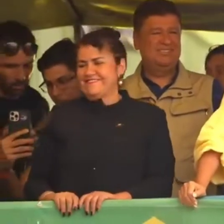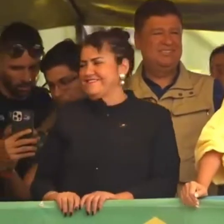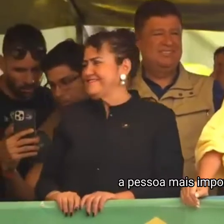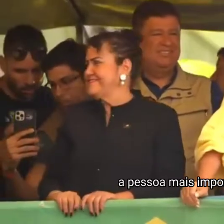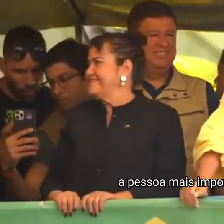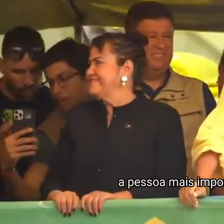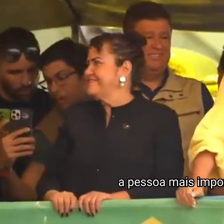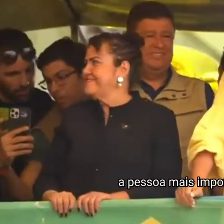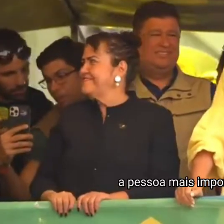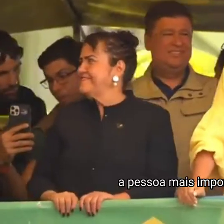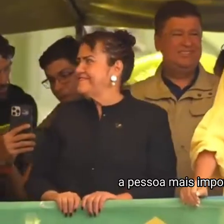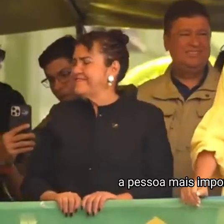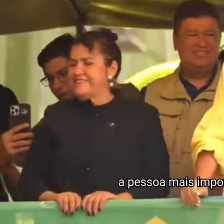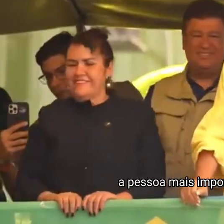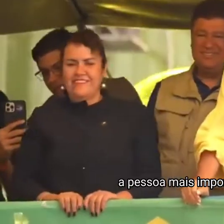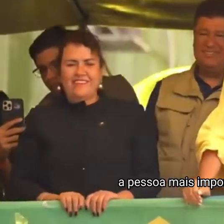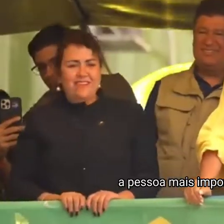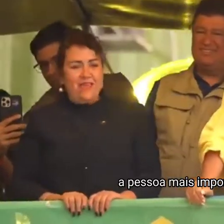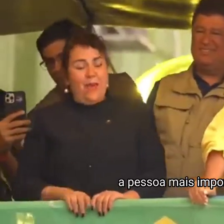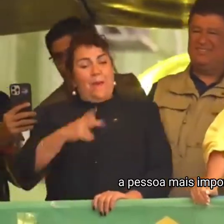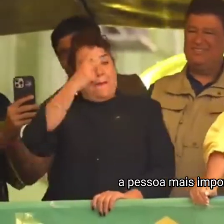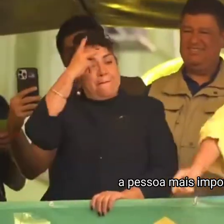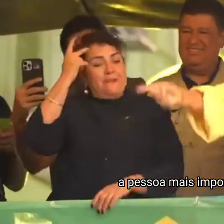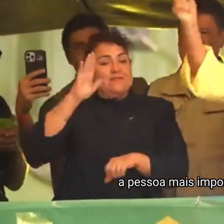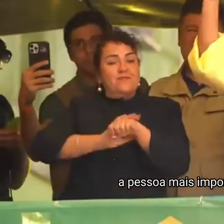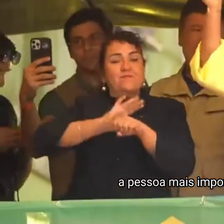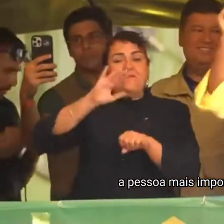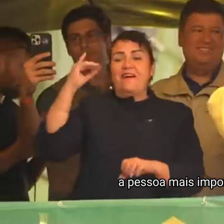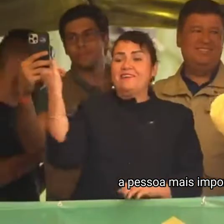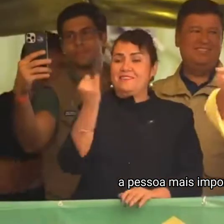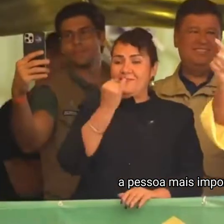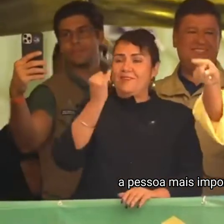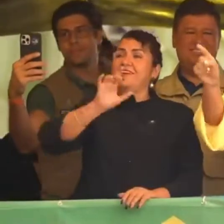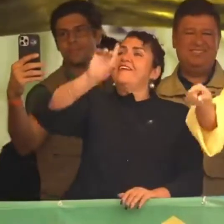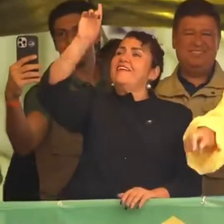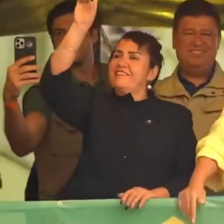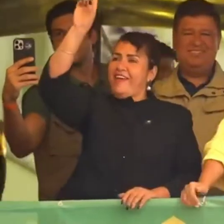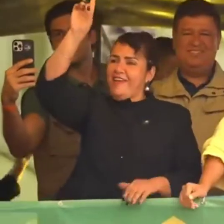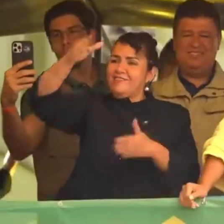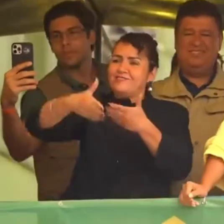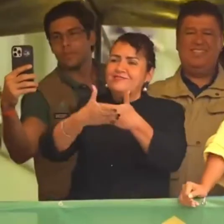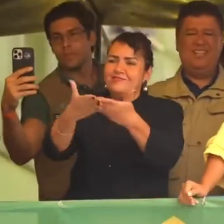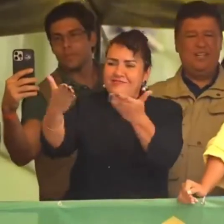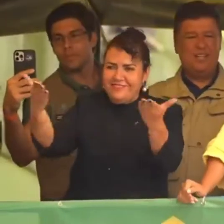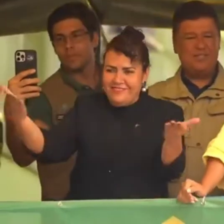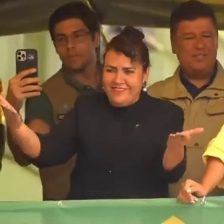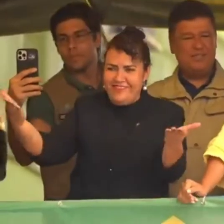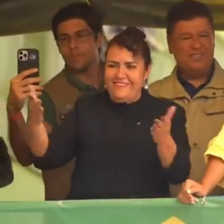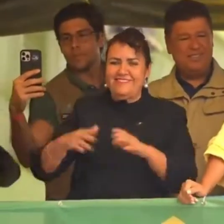Na verdade, a pessoa mais importante aqui, depois de Deus, são vocês.